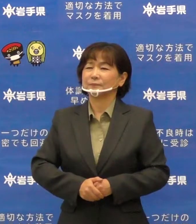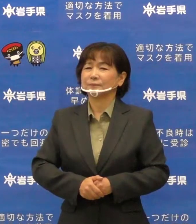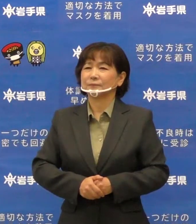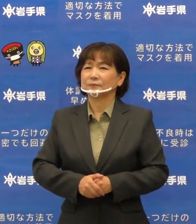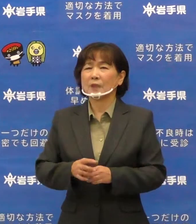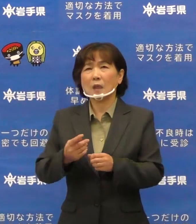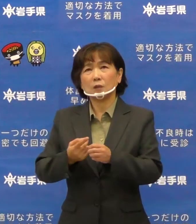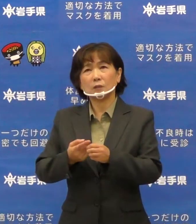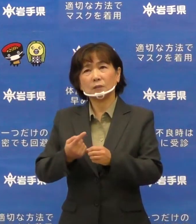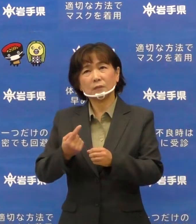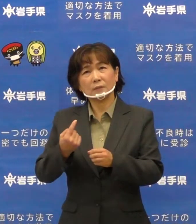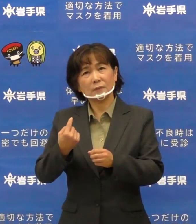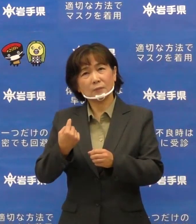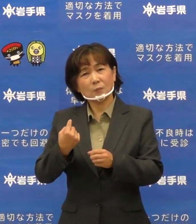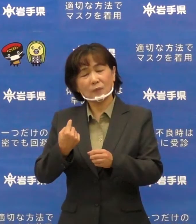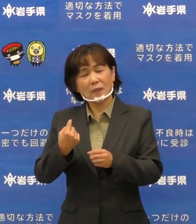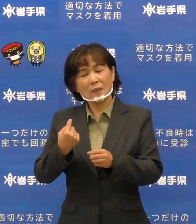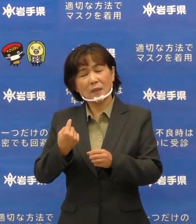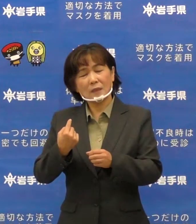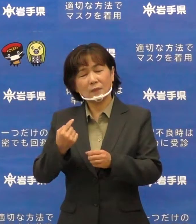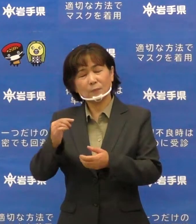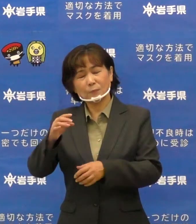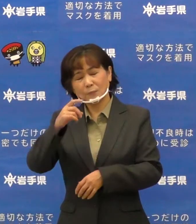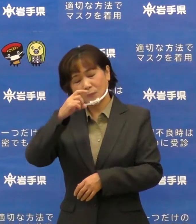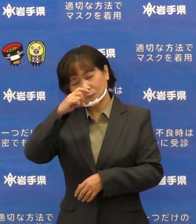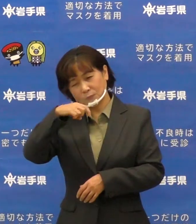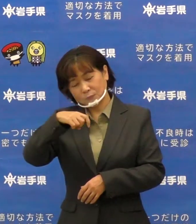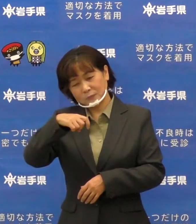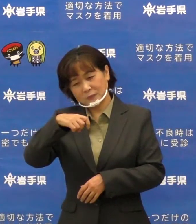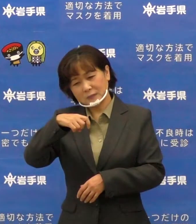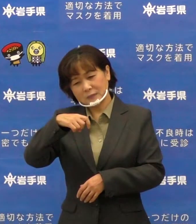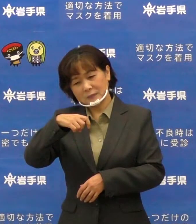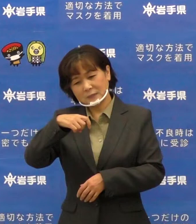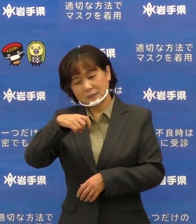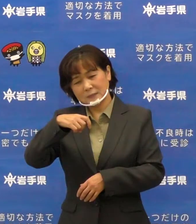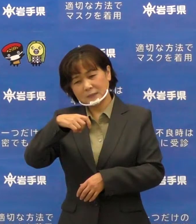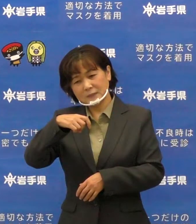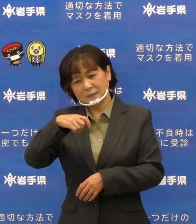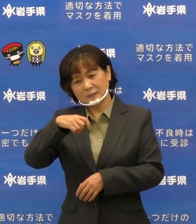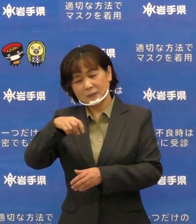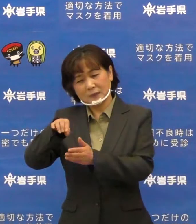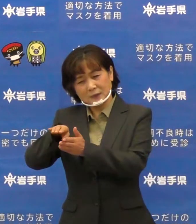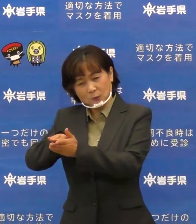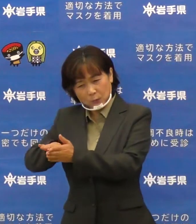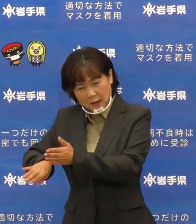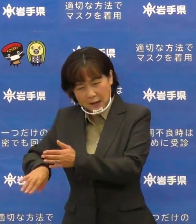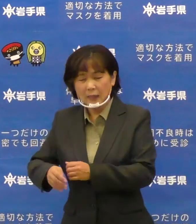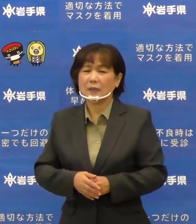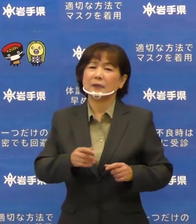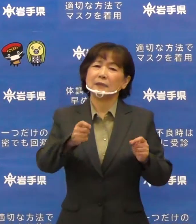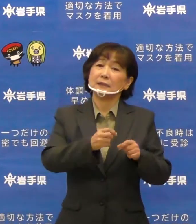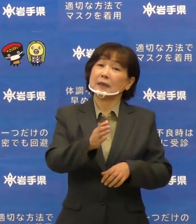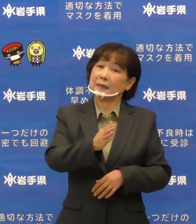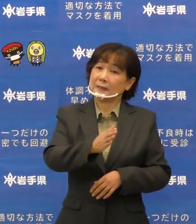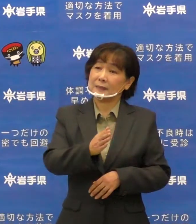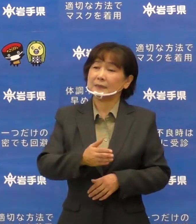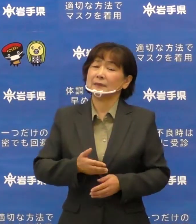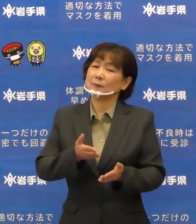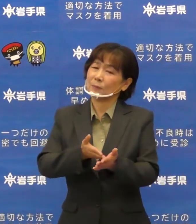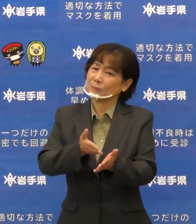去年の話はちょっとこう古すぎるので、最近の